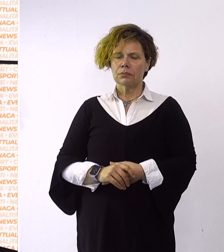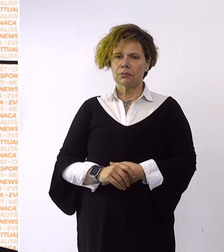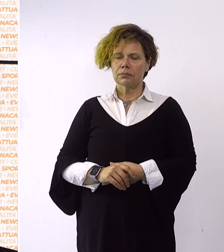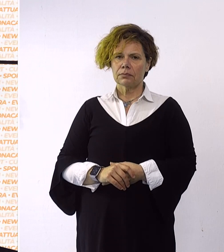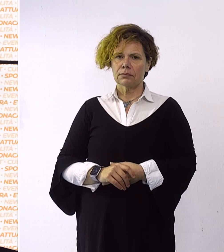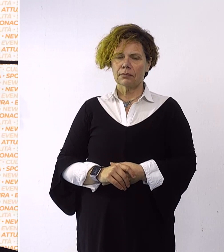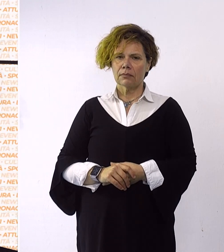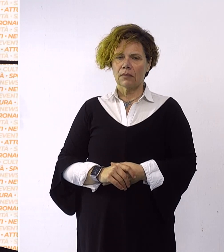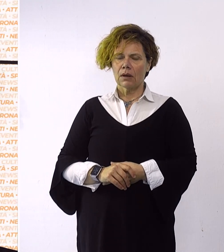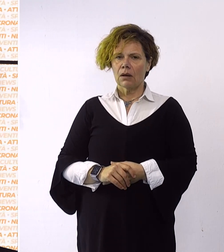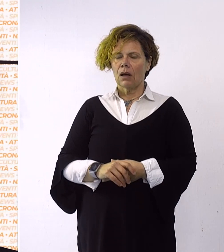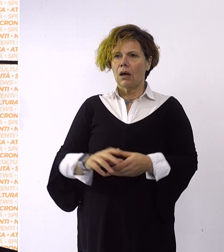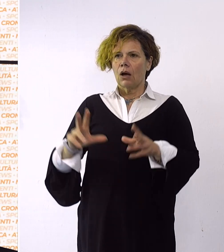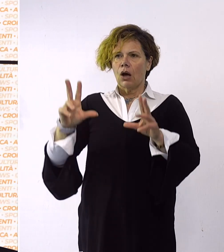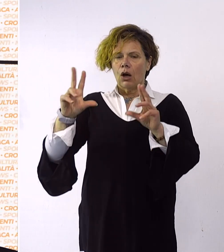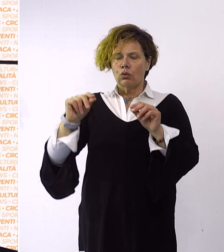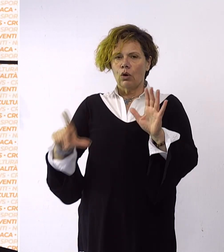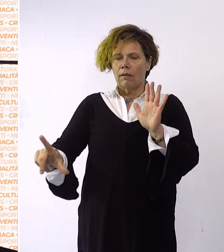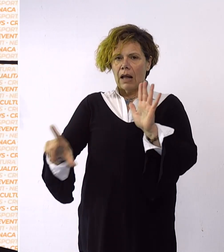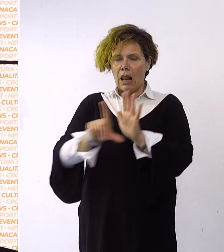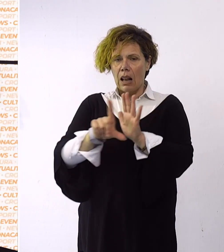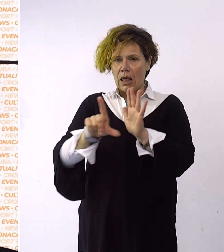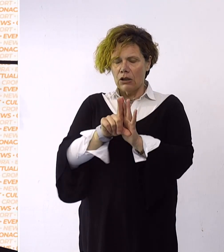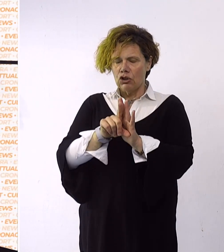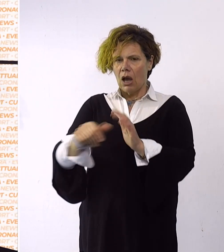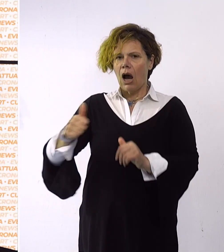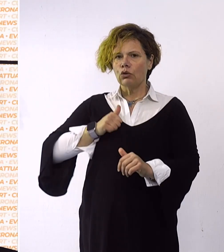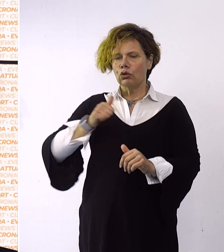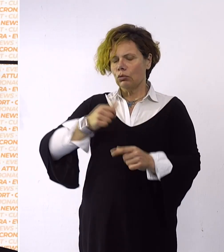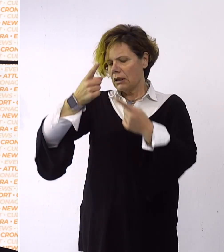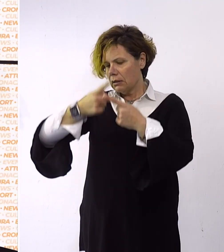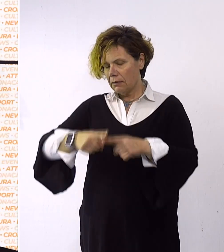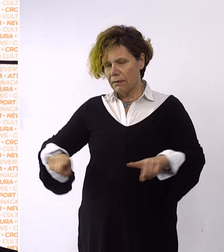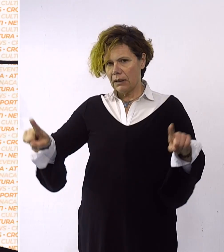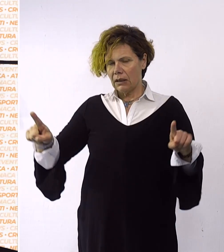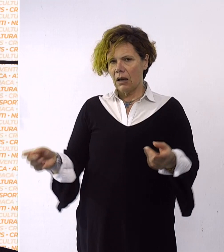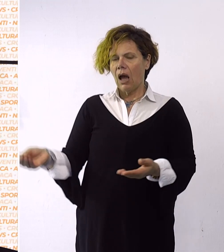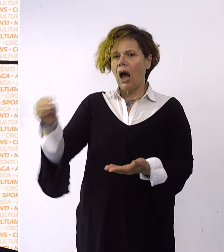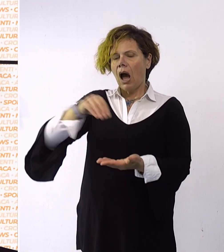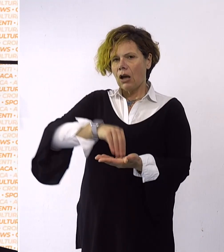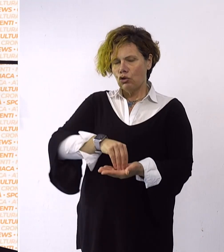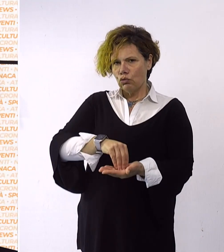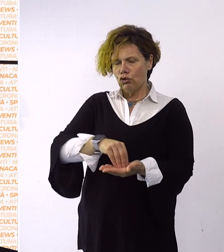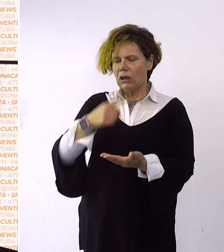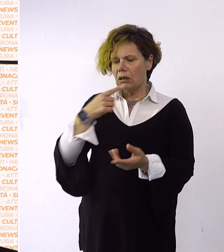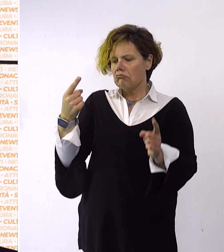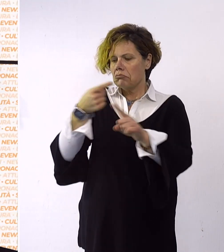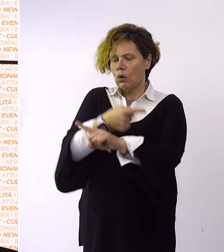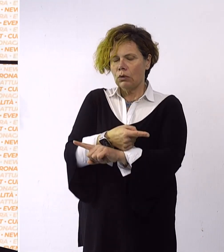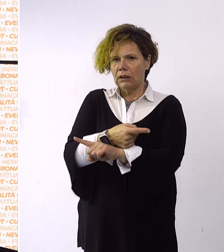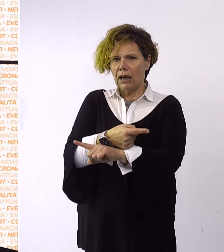Rispetto alla nuova legge sulla autonomia differenziata, si aggiunge al coro dei contrari anche